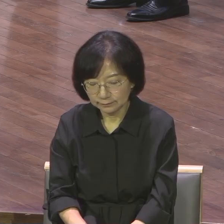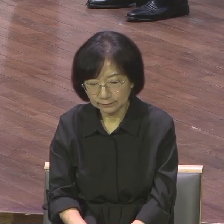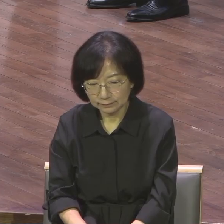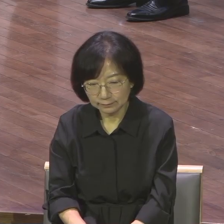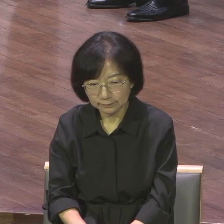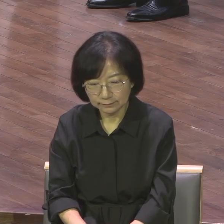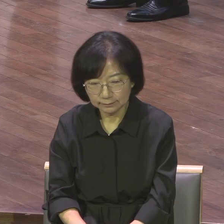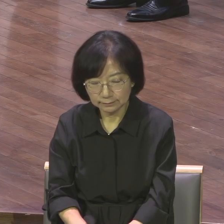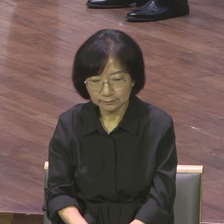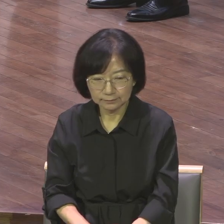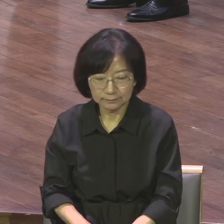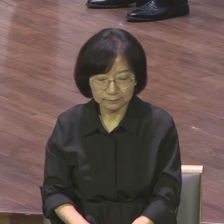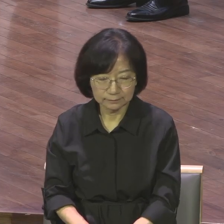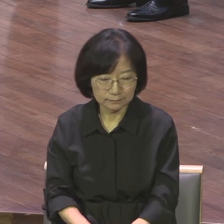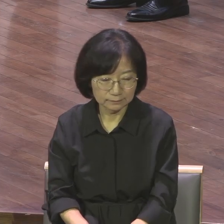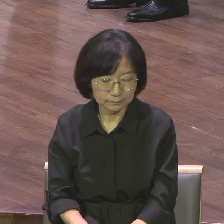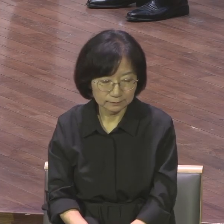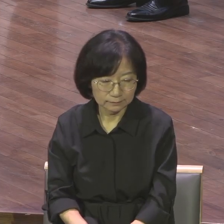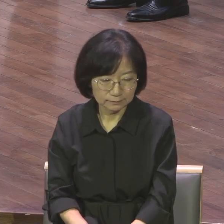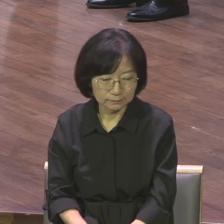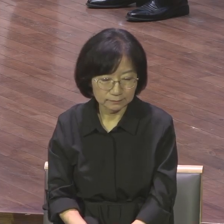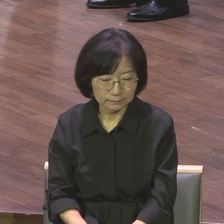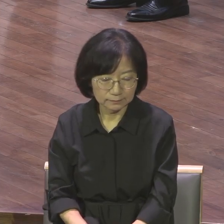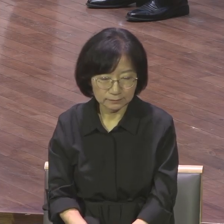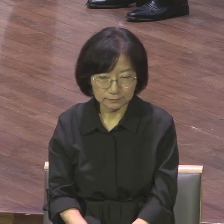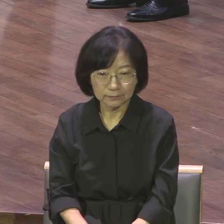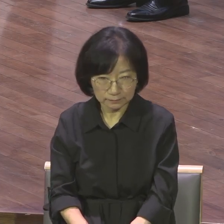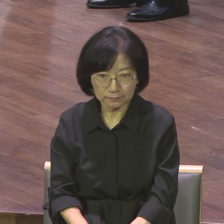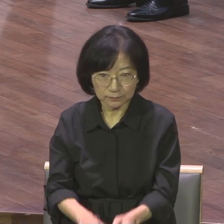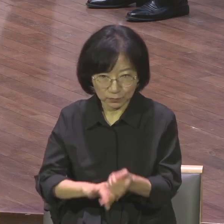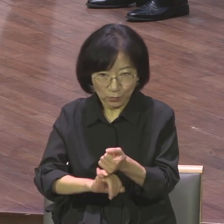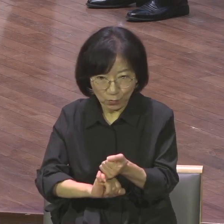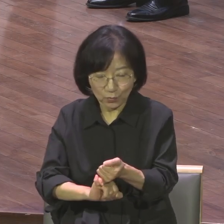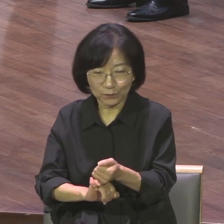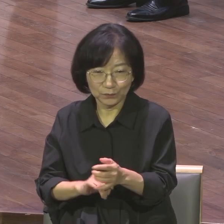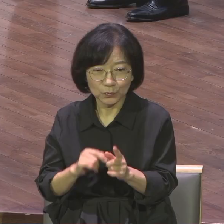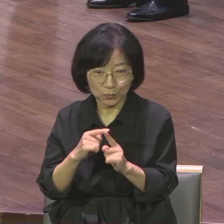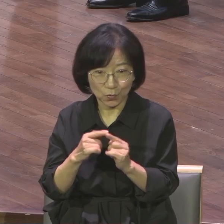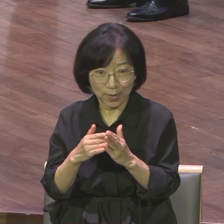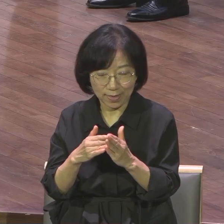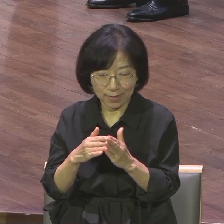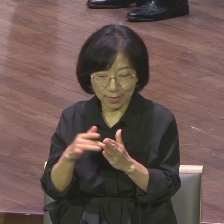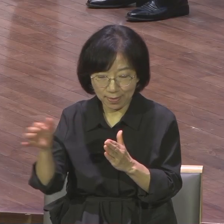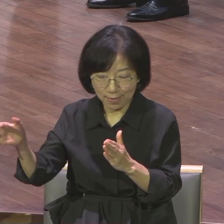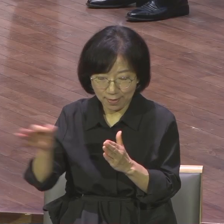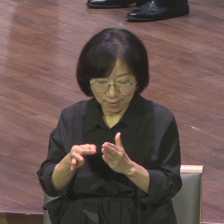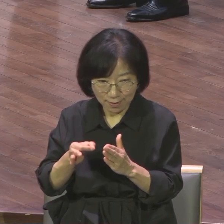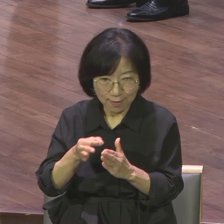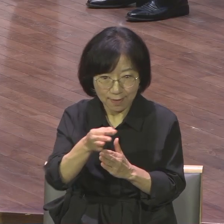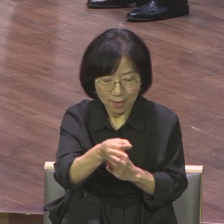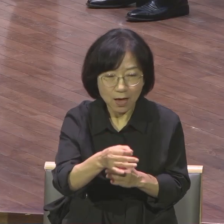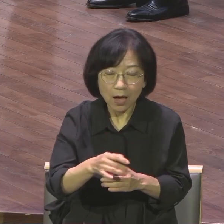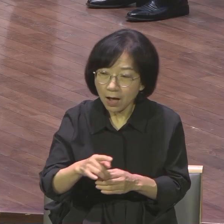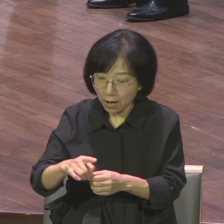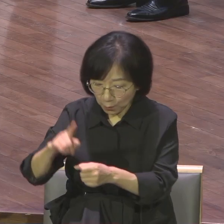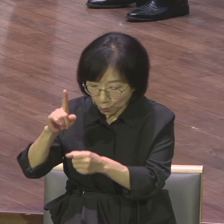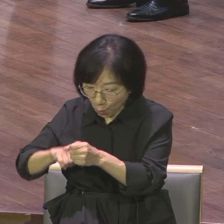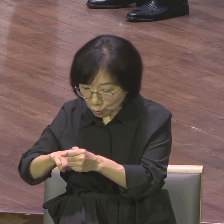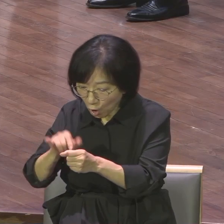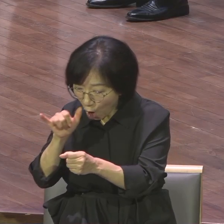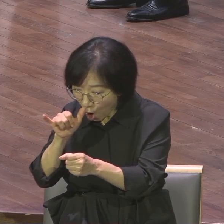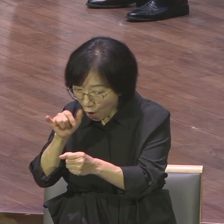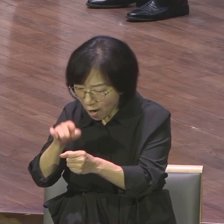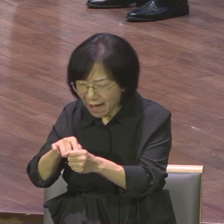헌금은 아닙니다. 그거 아시고 꼭 교회를 통해서 하시길 바라고, 목적 헌금은 100% 갑니다. 우리 교회는